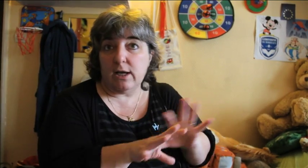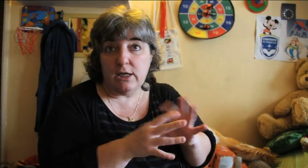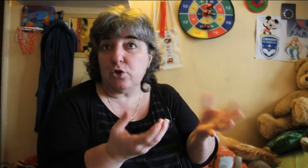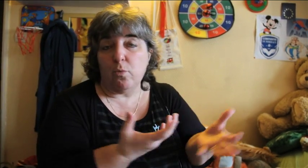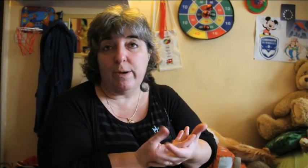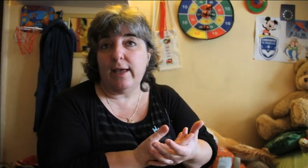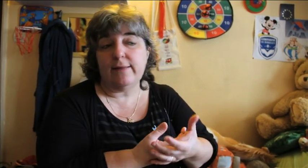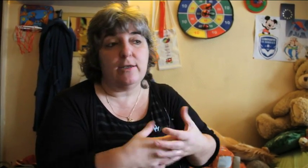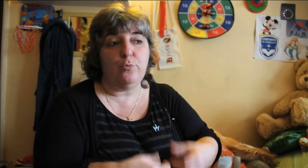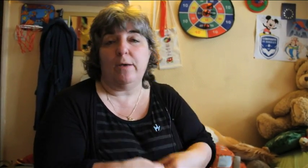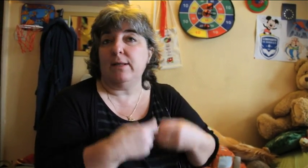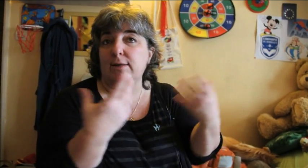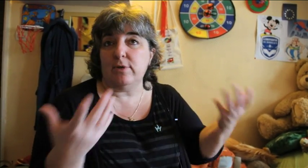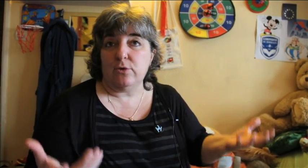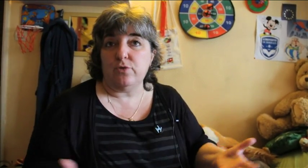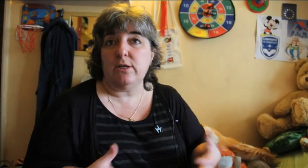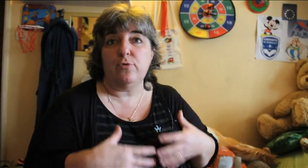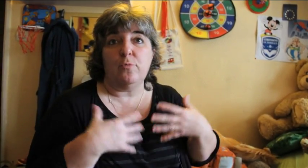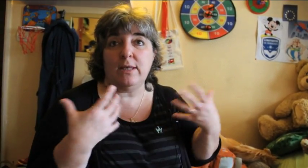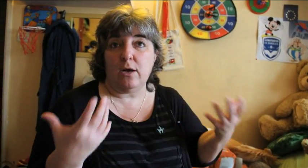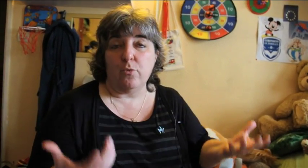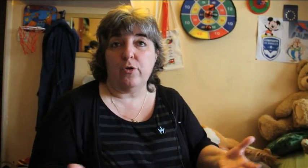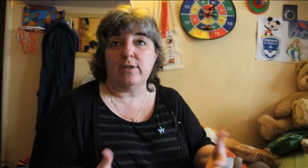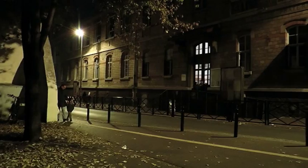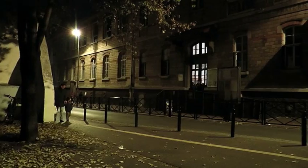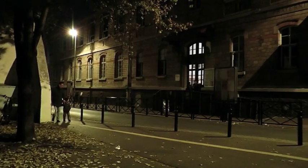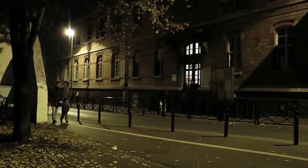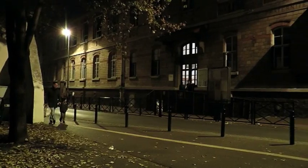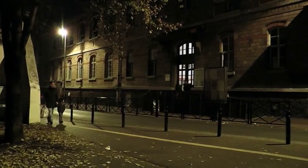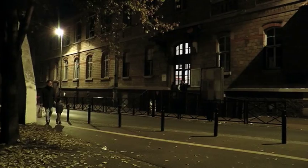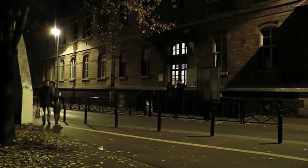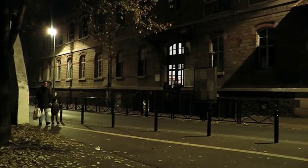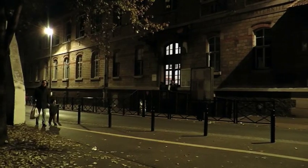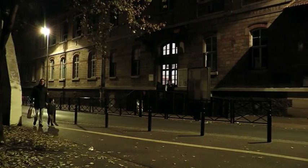riche, complète, qui lui permettra de dire tout ce qu'il veut de manière confortable. Allez, on y va.